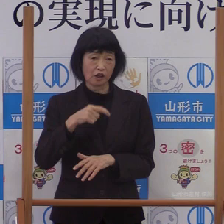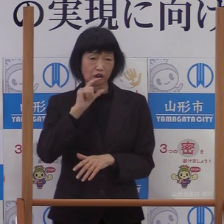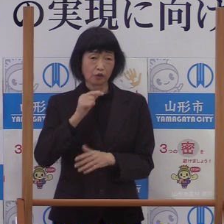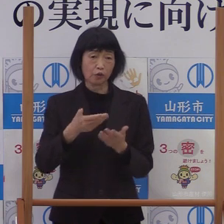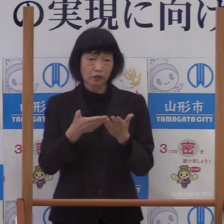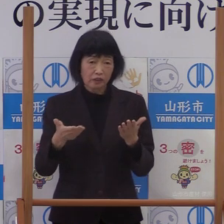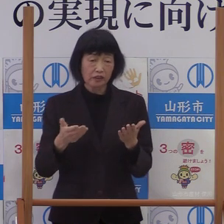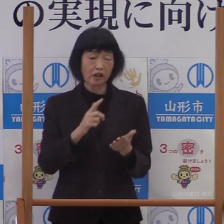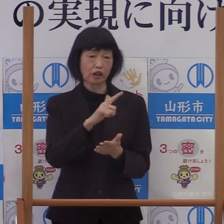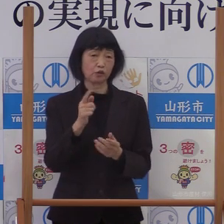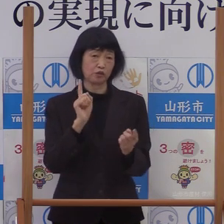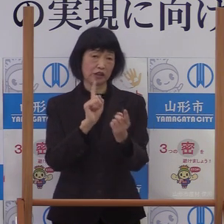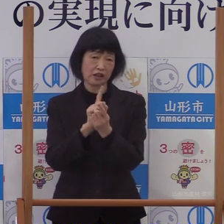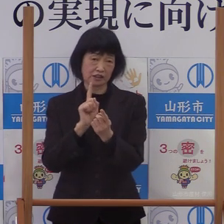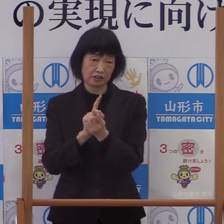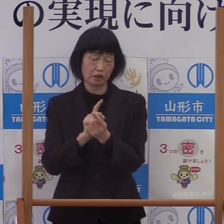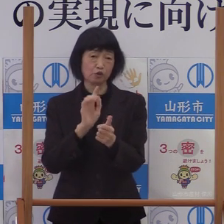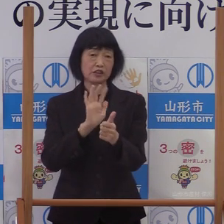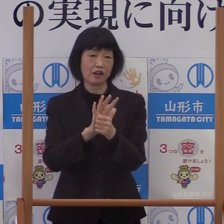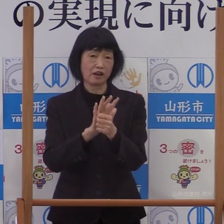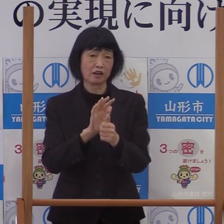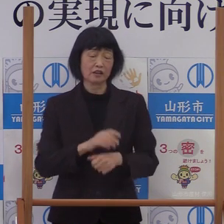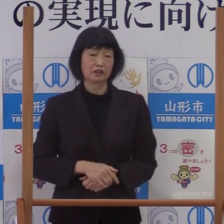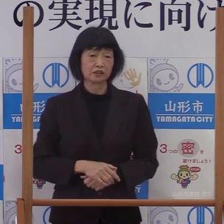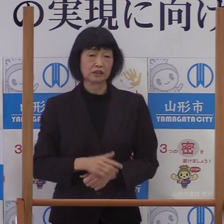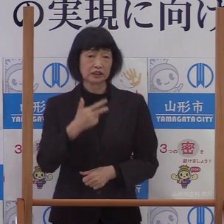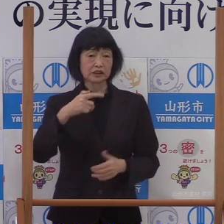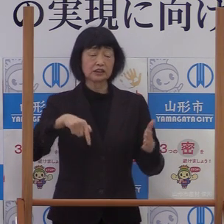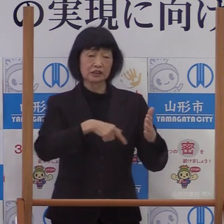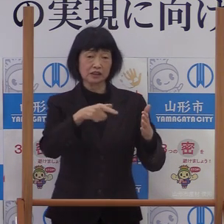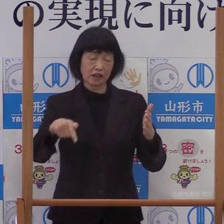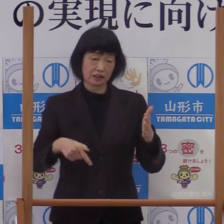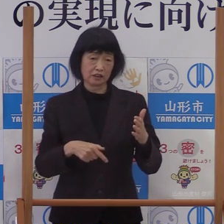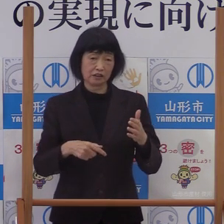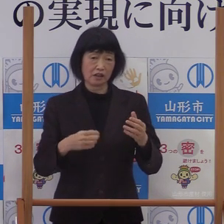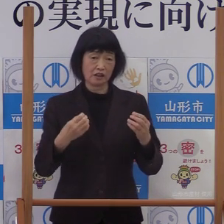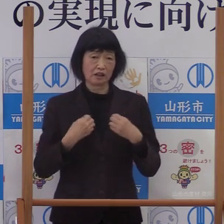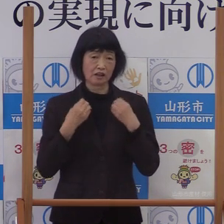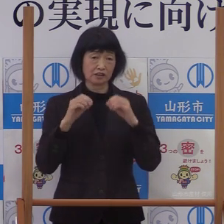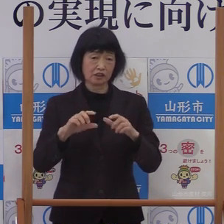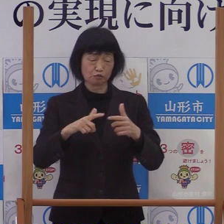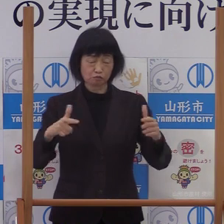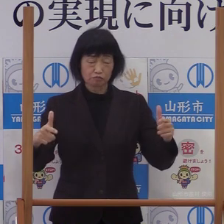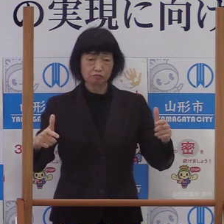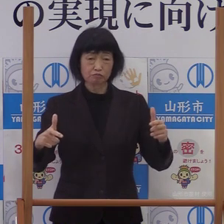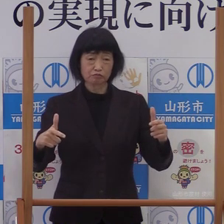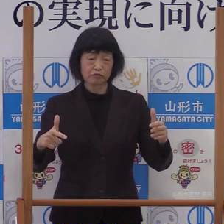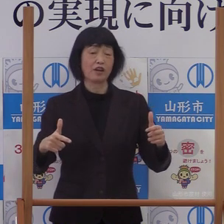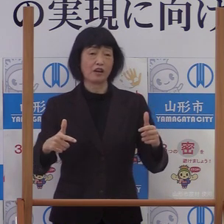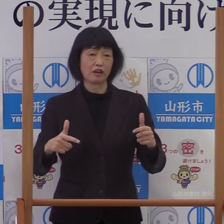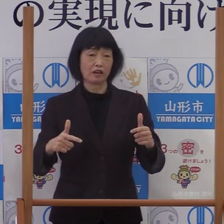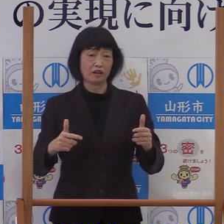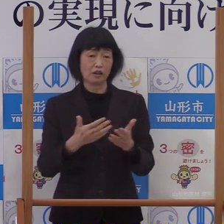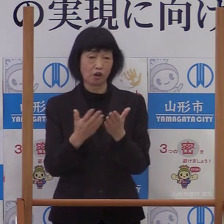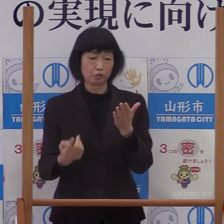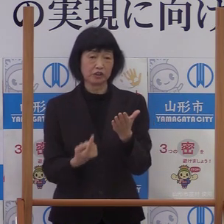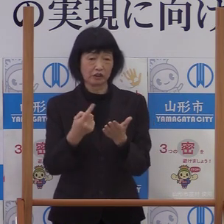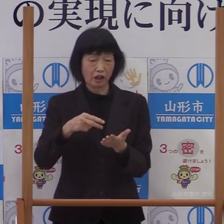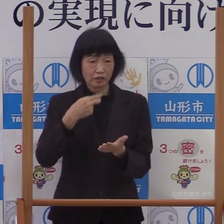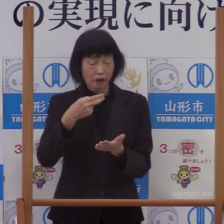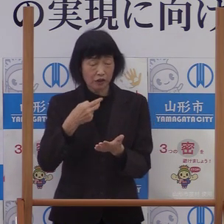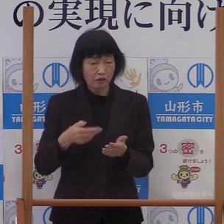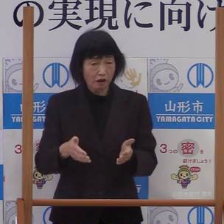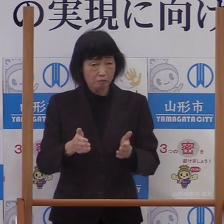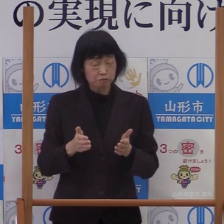等への支援についてです。市内における感染者数の増加に伴い、外食機会の自粛ムード